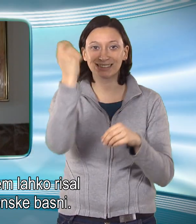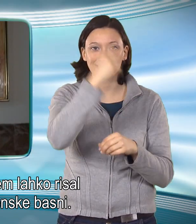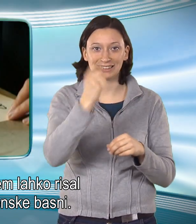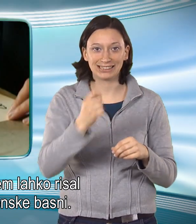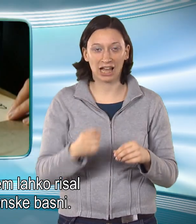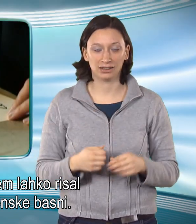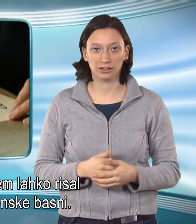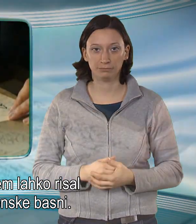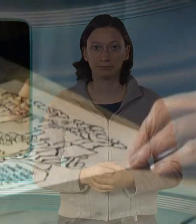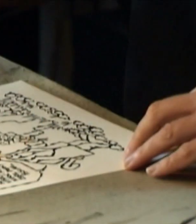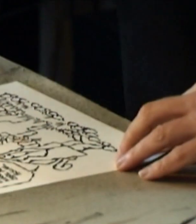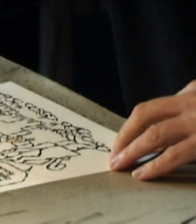risati.